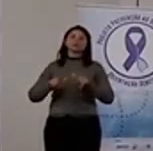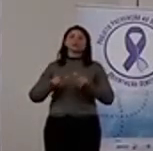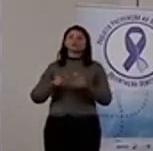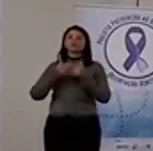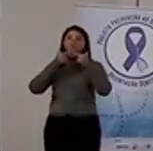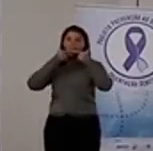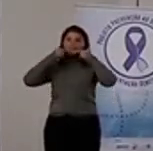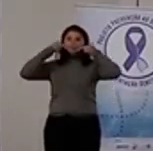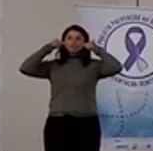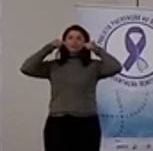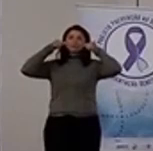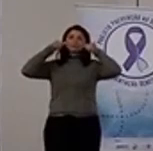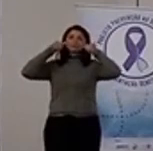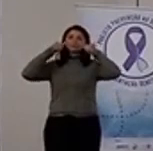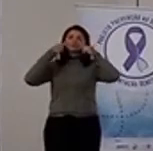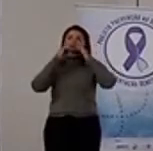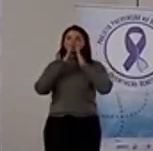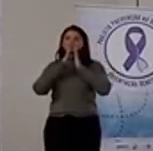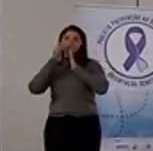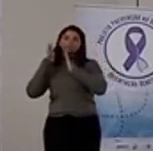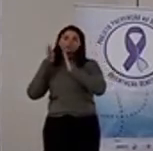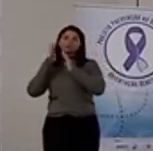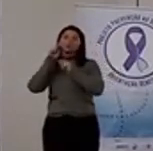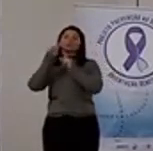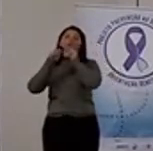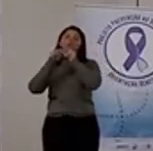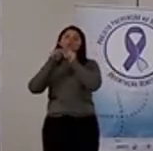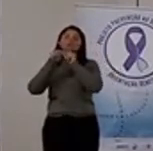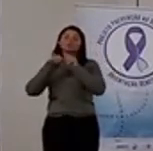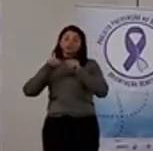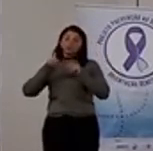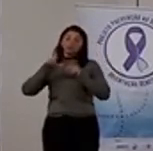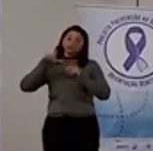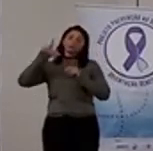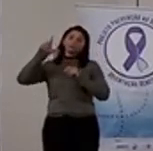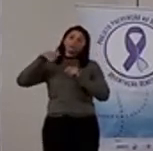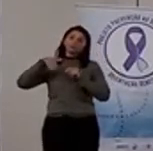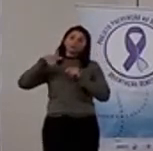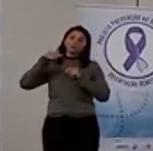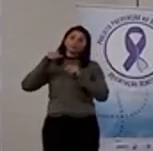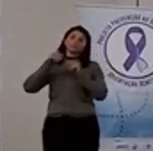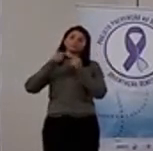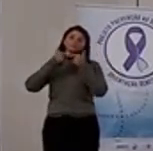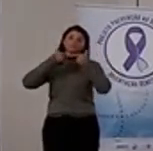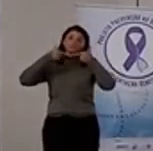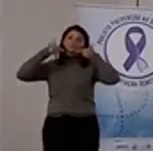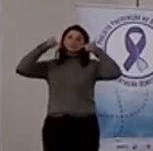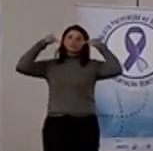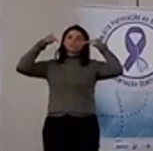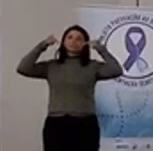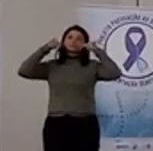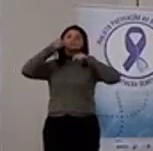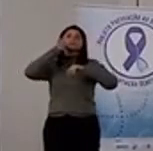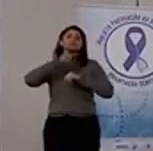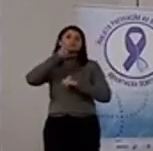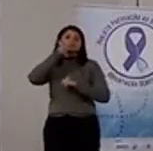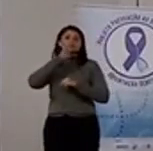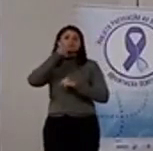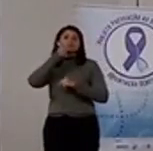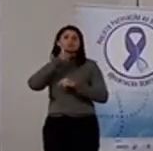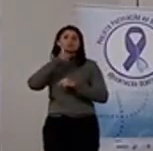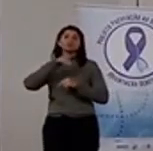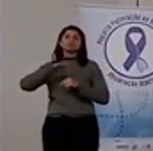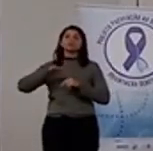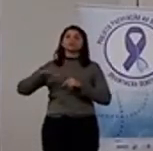de lado, e na medida que ele foi crescendo, foi meio que abrindo toda a boquinha dela é uma menininha, né? Olha como ela